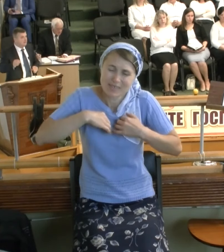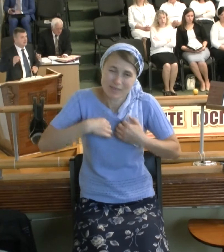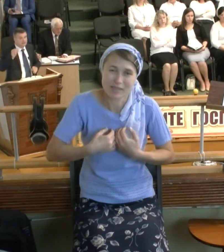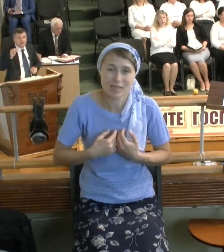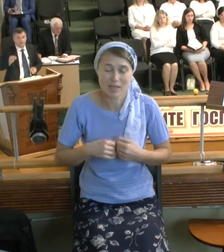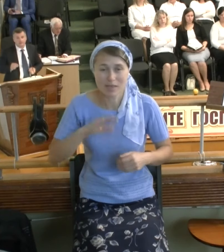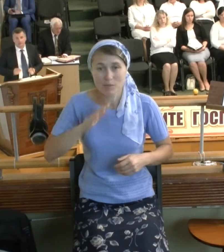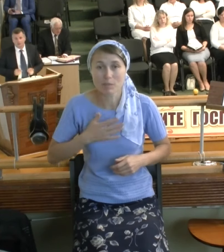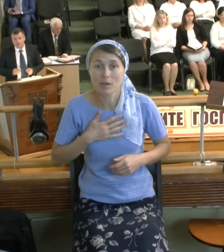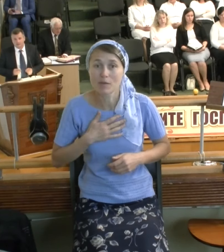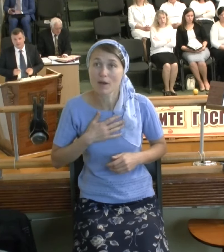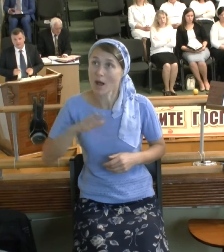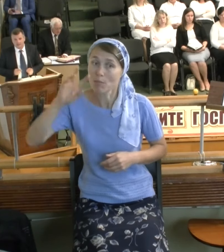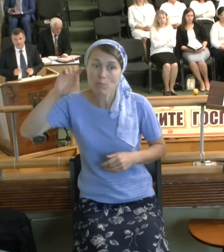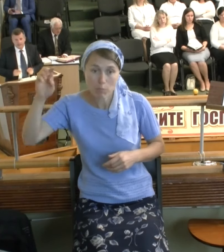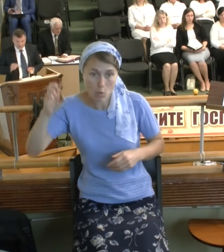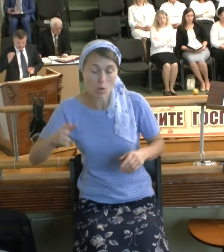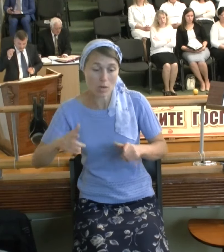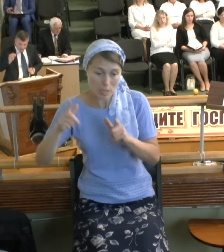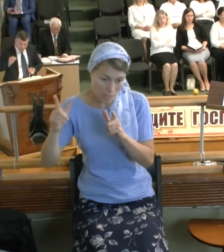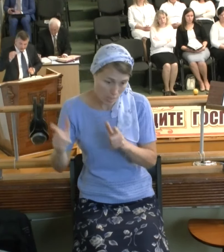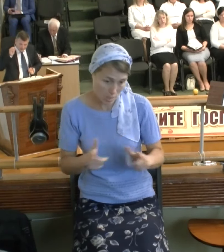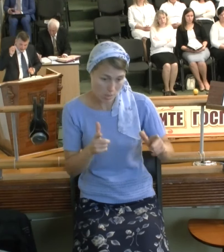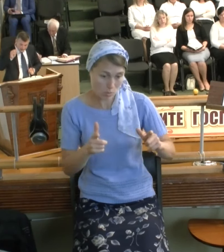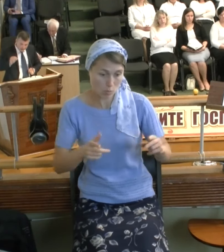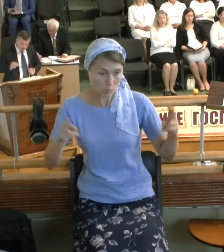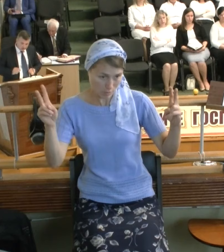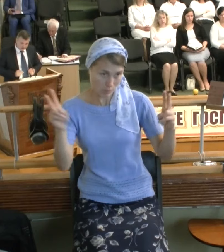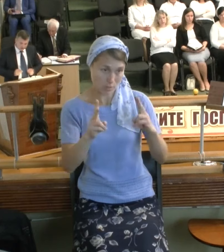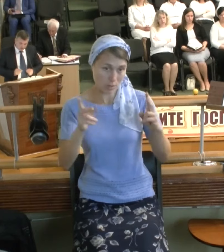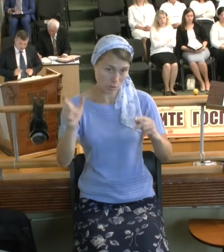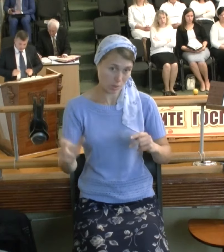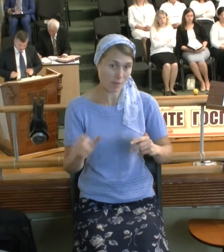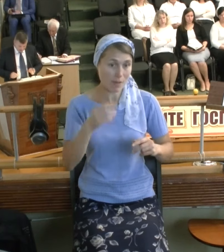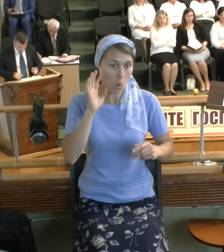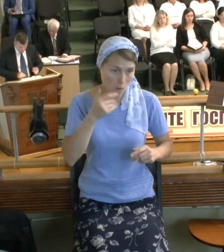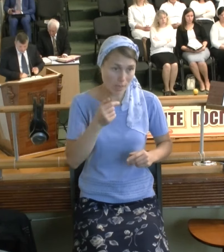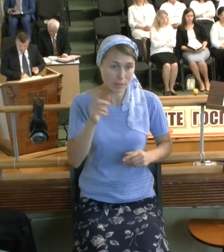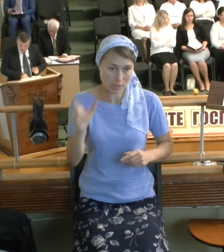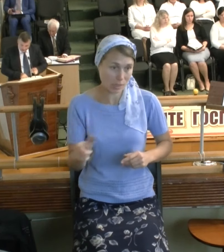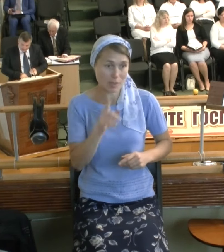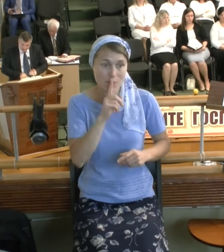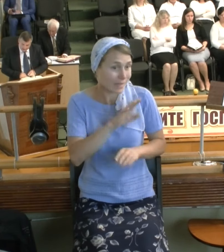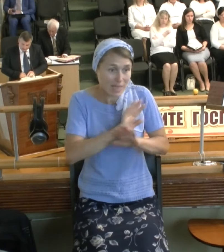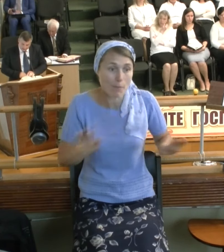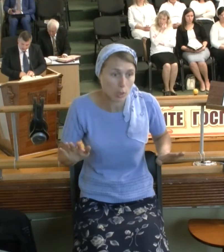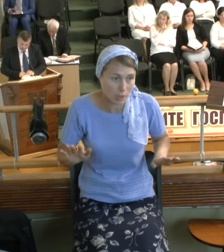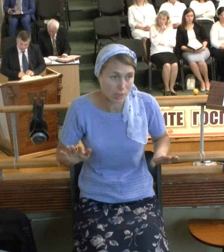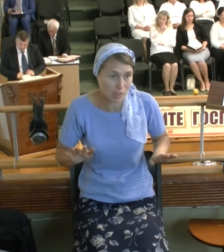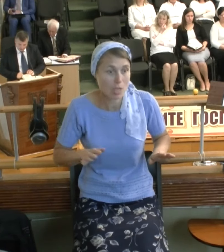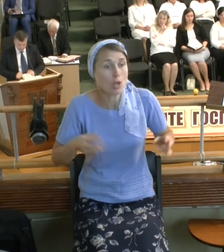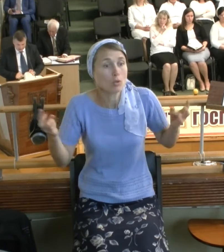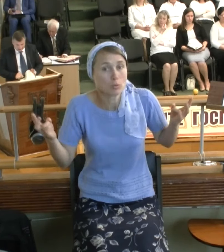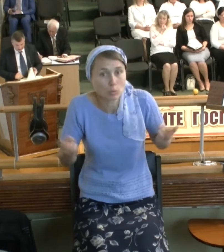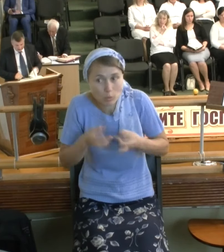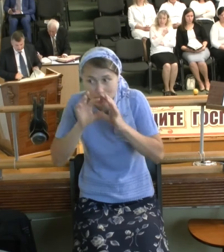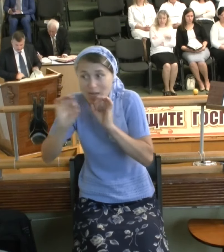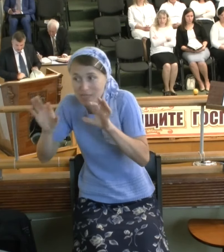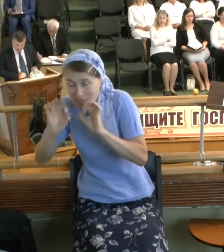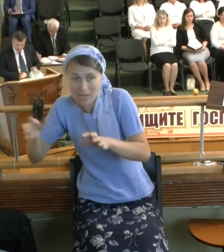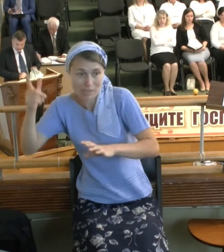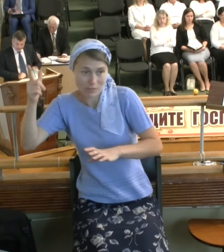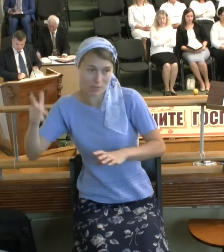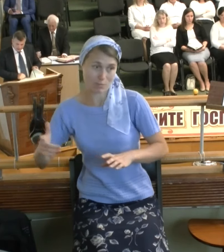когда человек исповедует свои грехи. Когда человек не молчит о своем грехе. Иоанн когда-то писал в первом